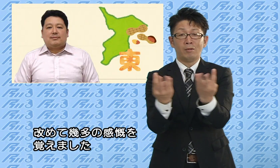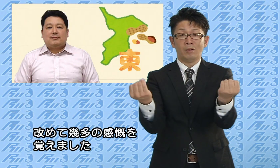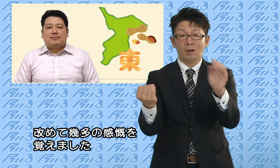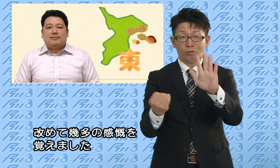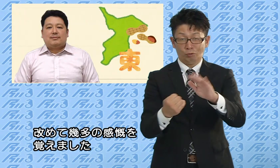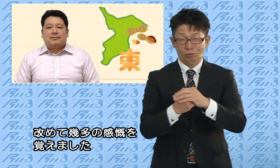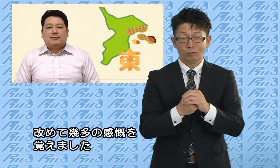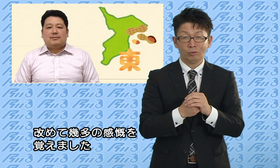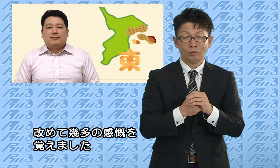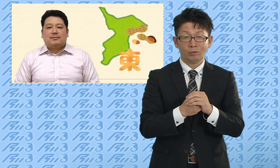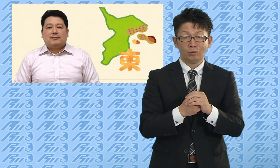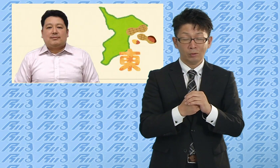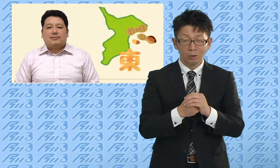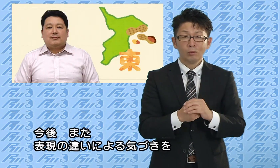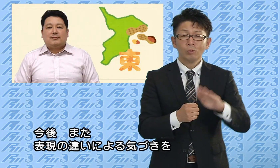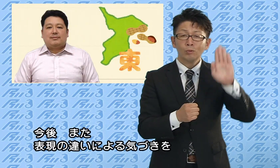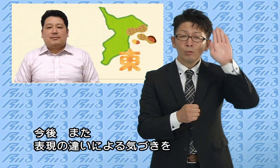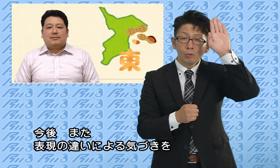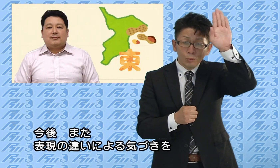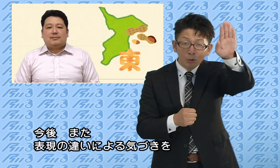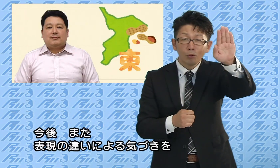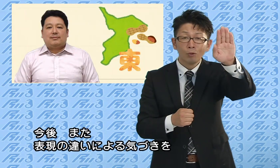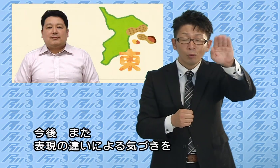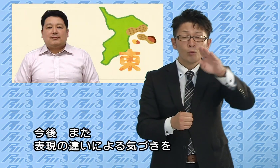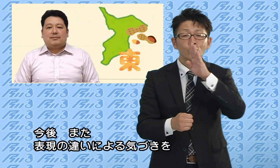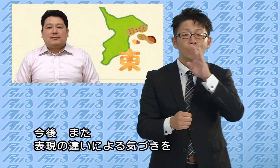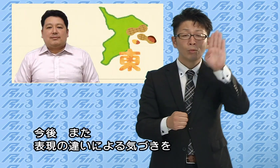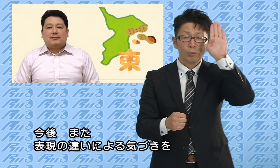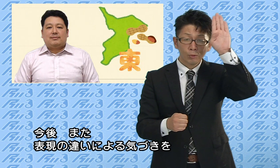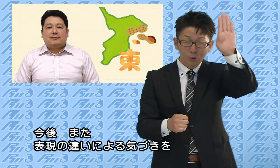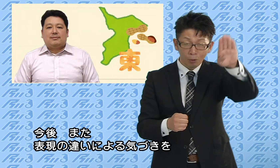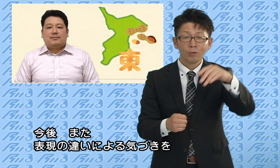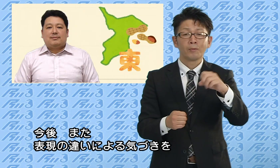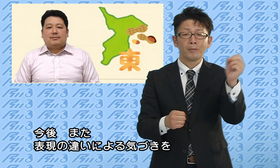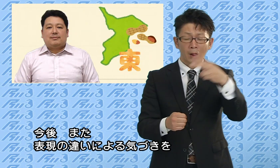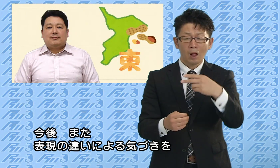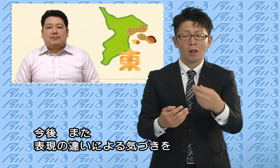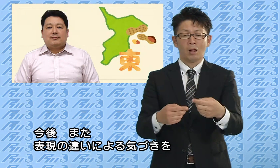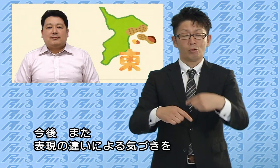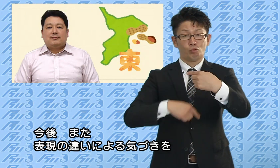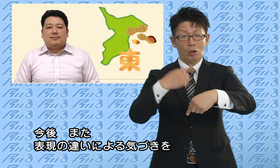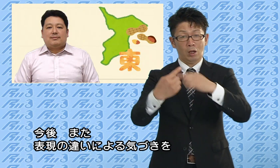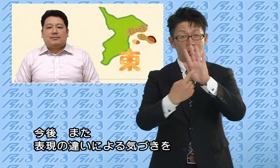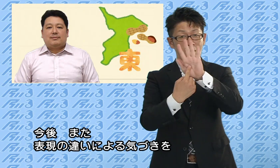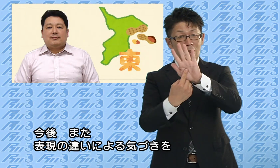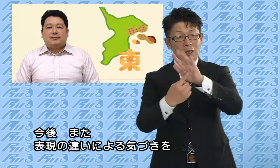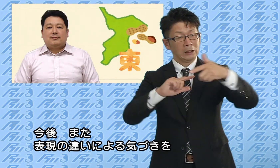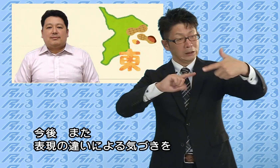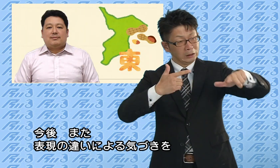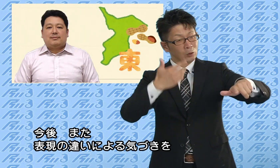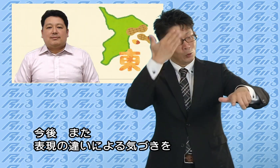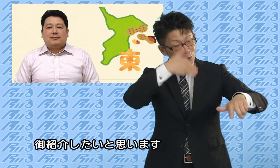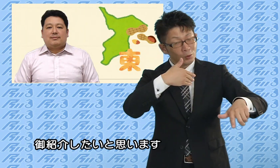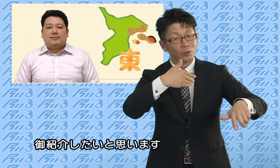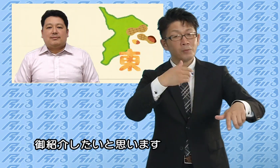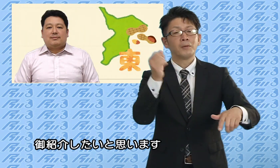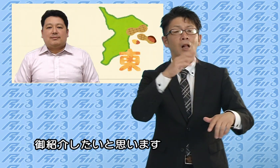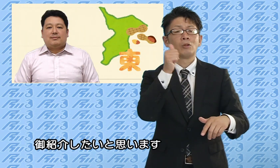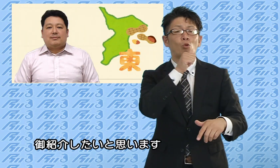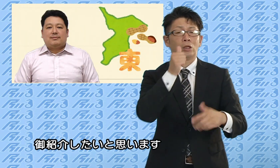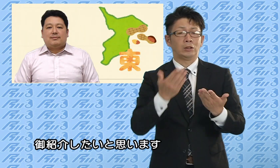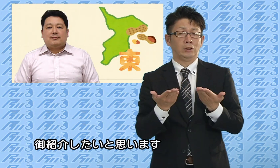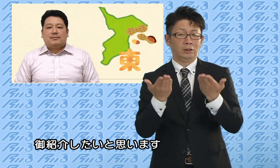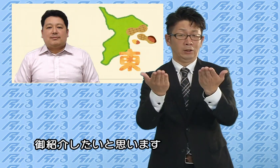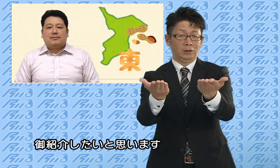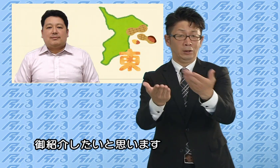て幾多の考えを覚えました。今後また表現の違いによる気